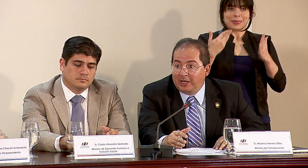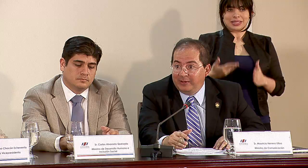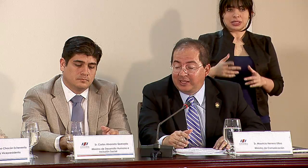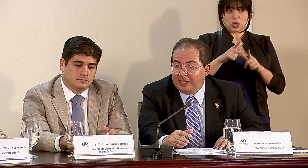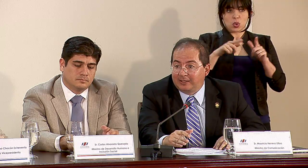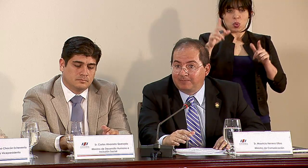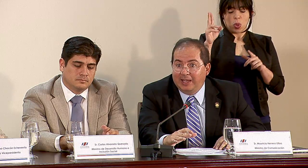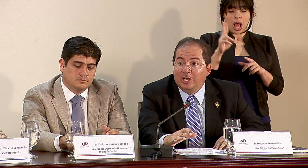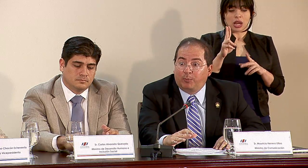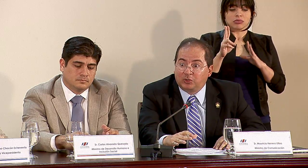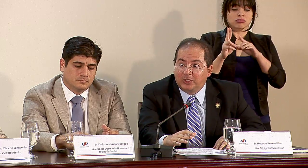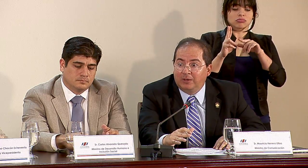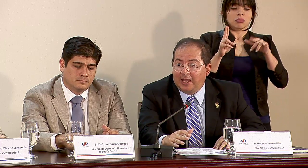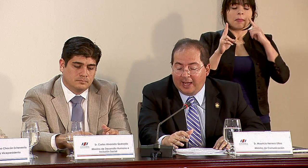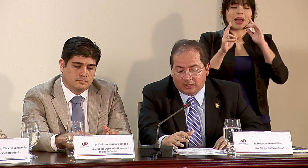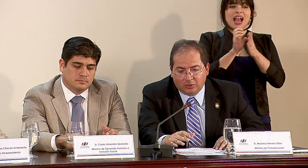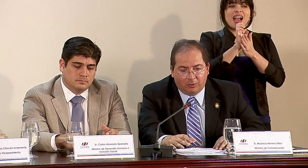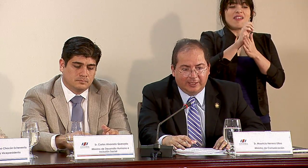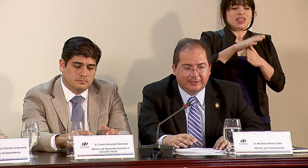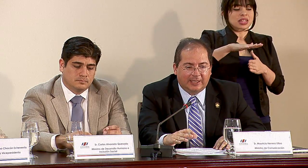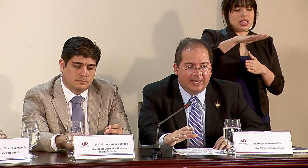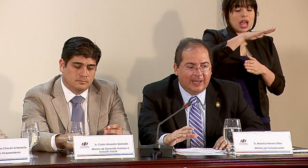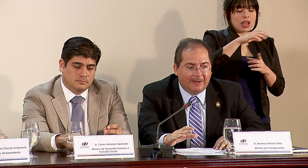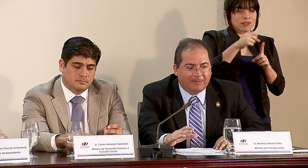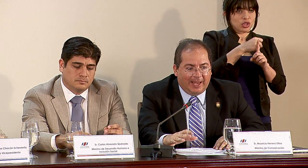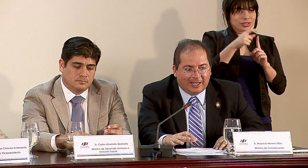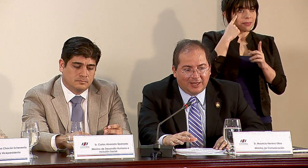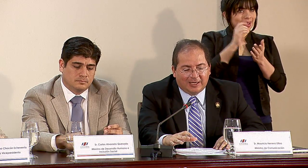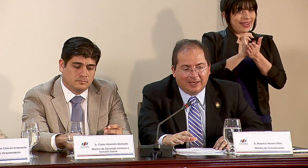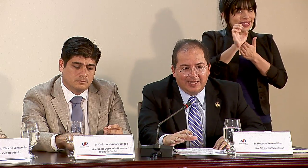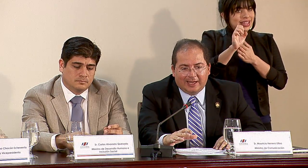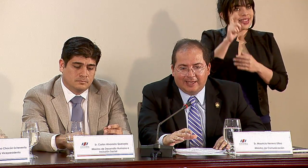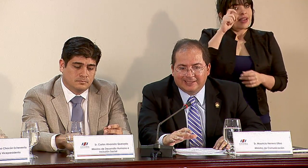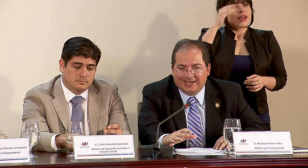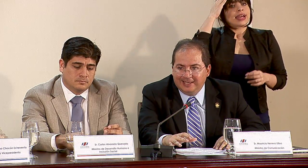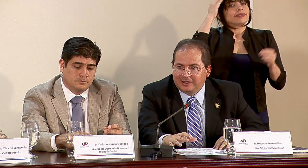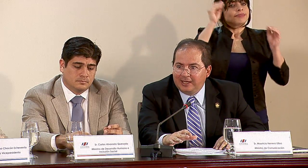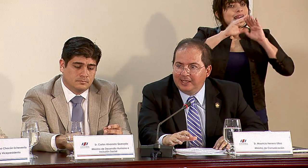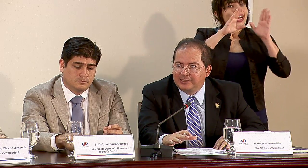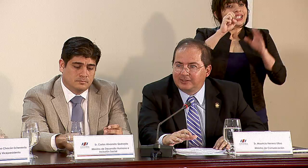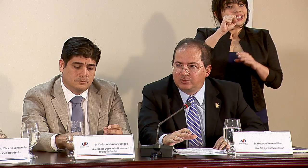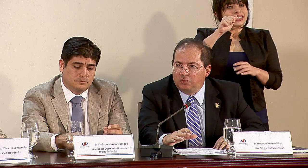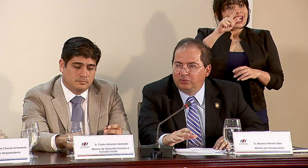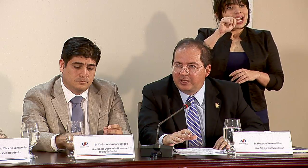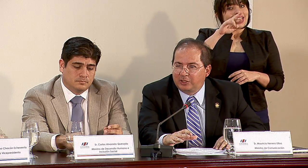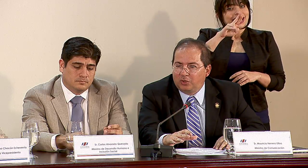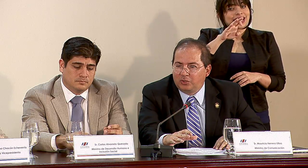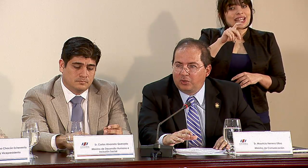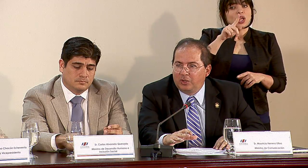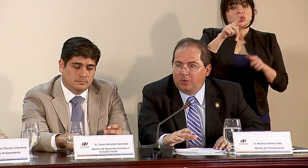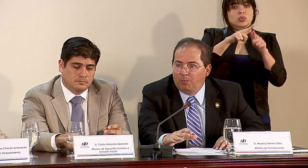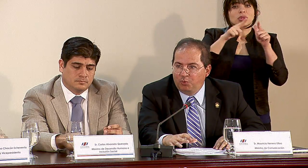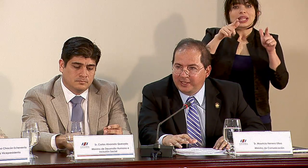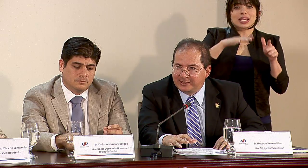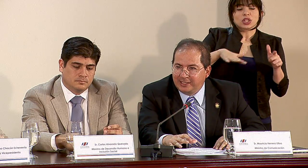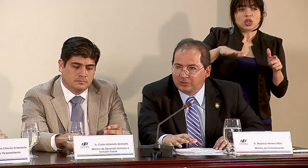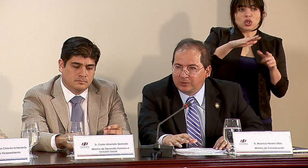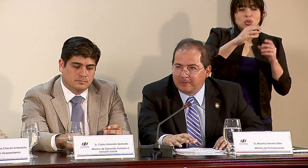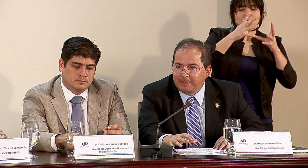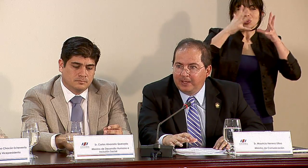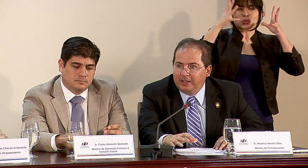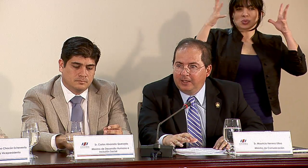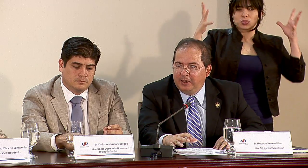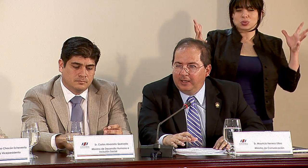para evitar en lo posible actos de violencia. Hay que tener claridad que Salitre es un territorio muy